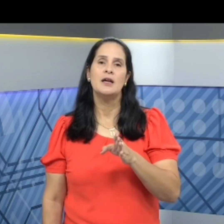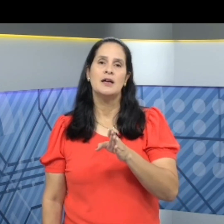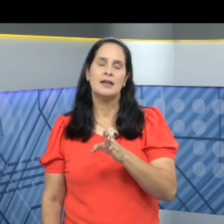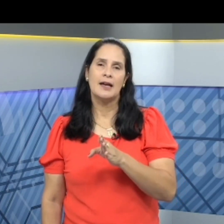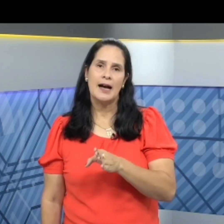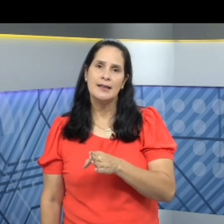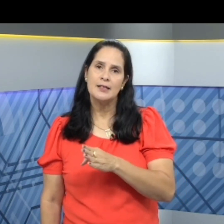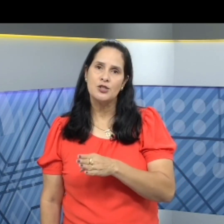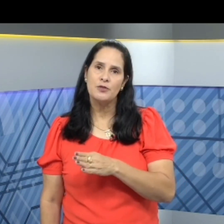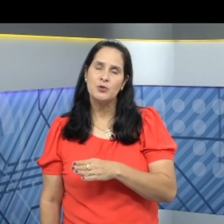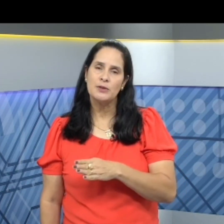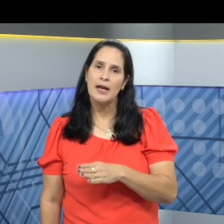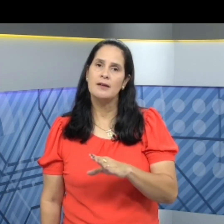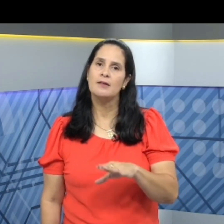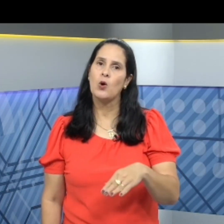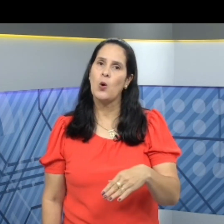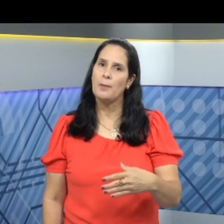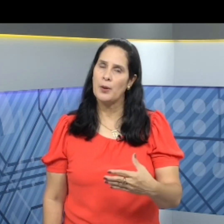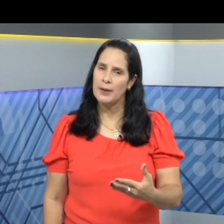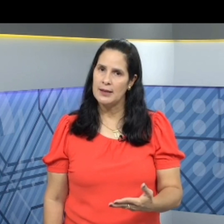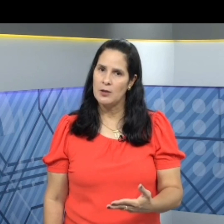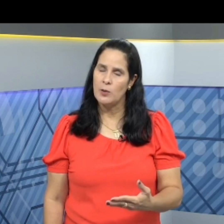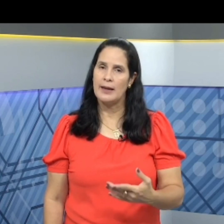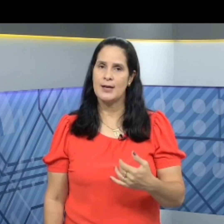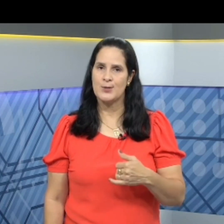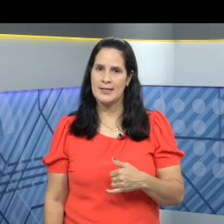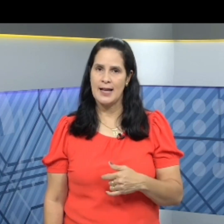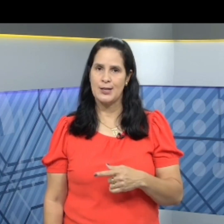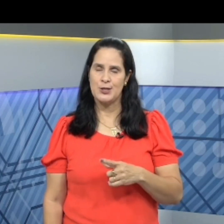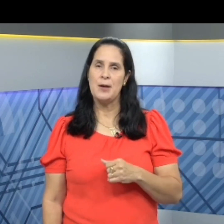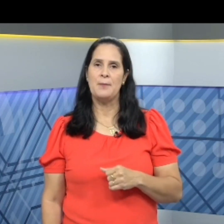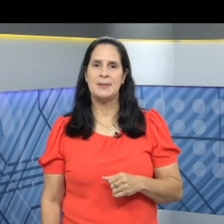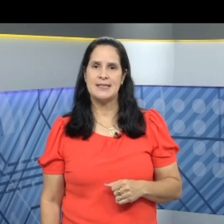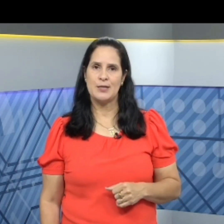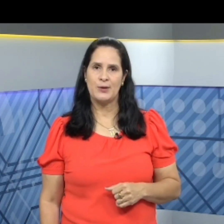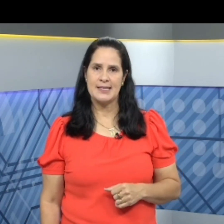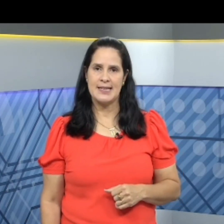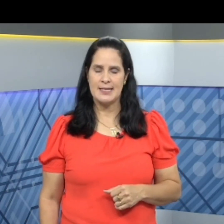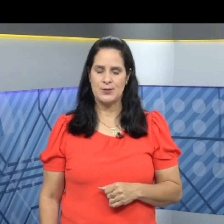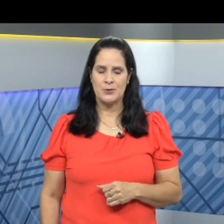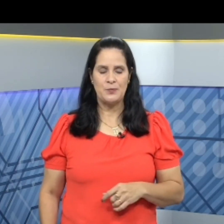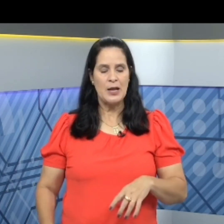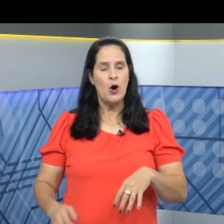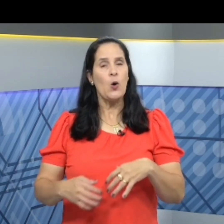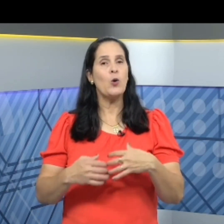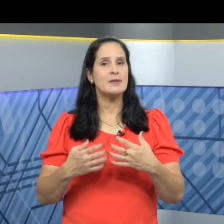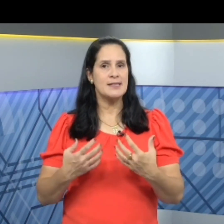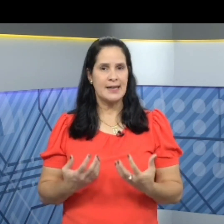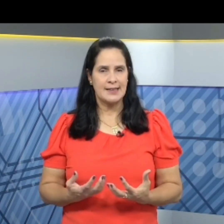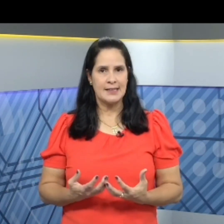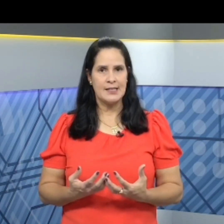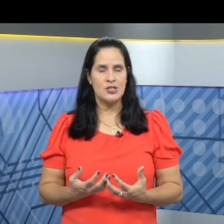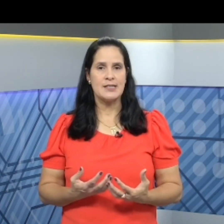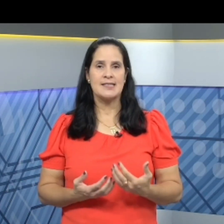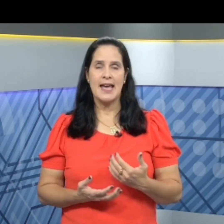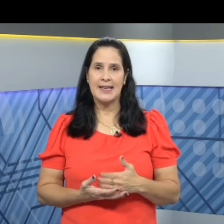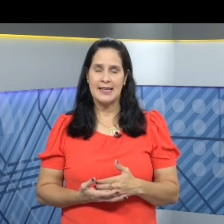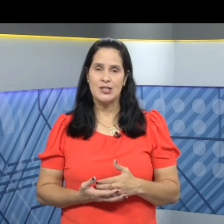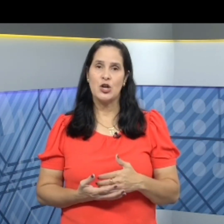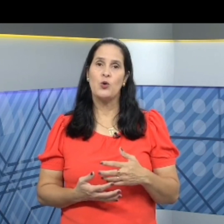que cada indivíduo tem com a própria língua, e a sociedade precisa conhecer isso. Outras características é que, de acordo